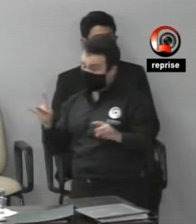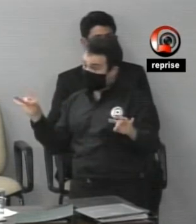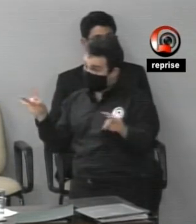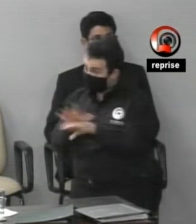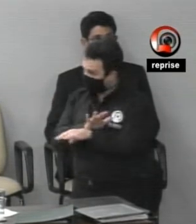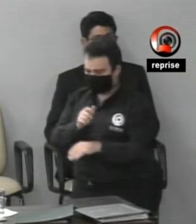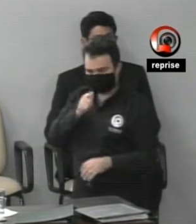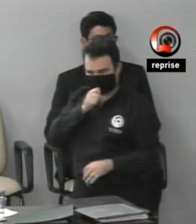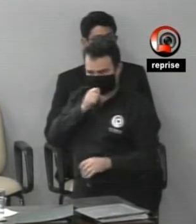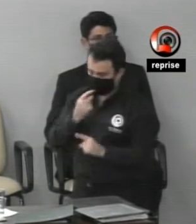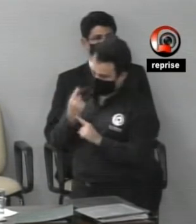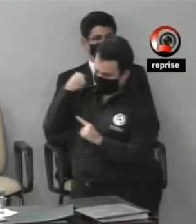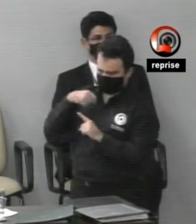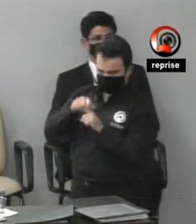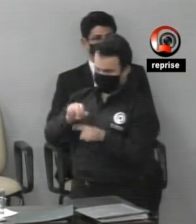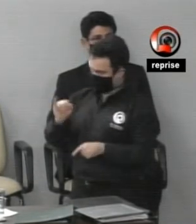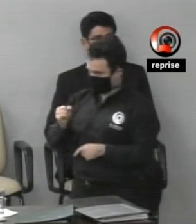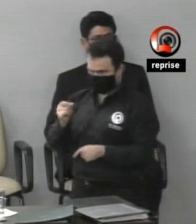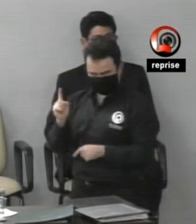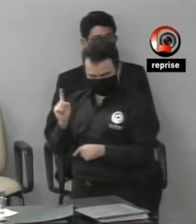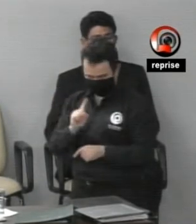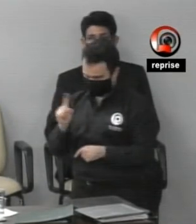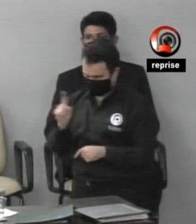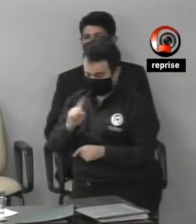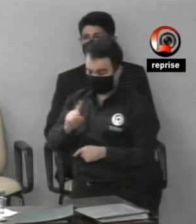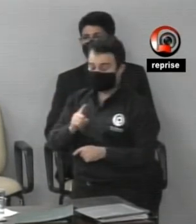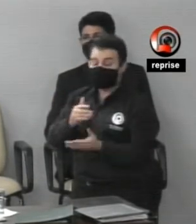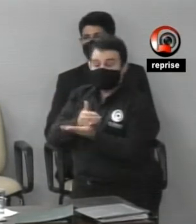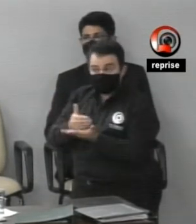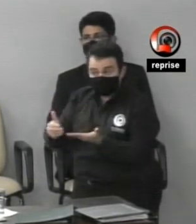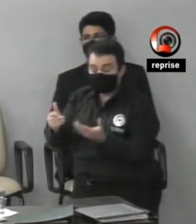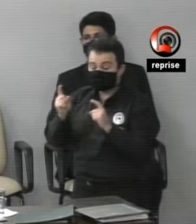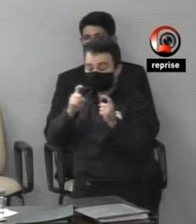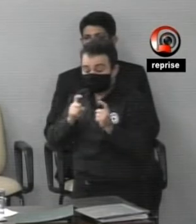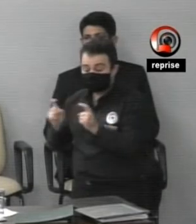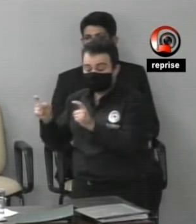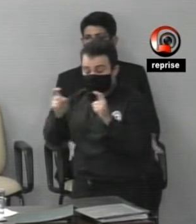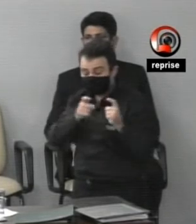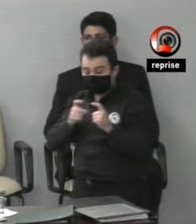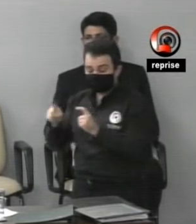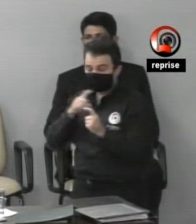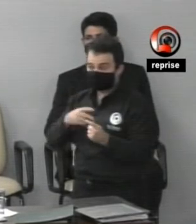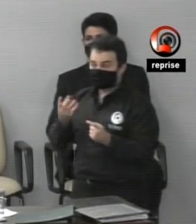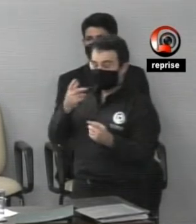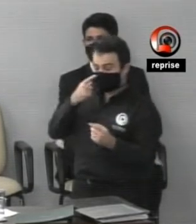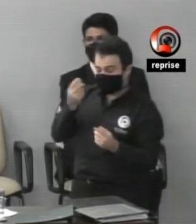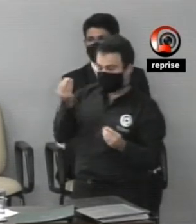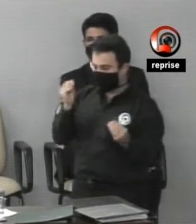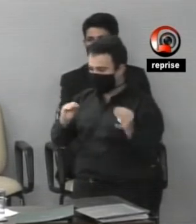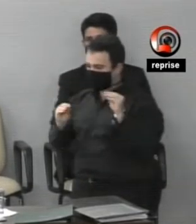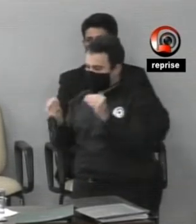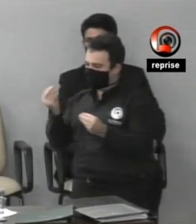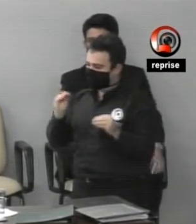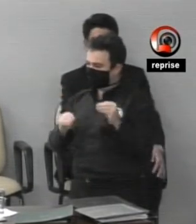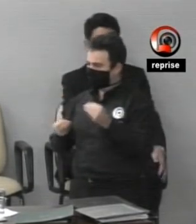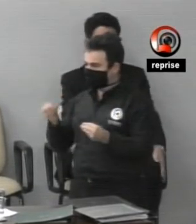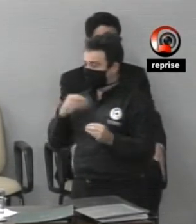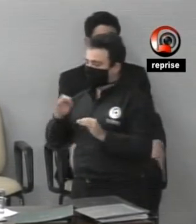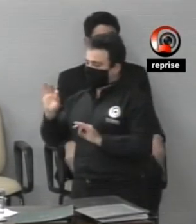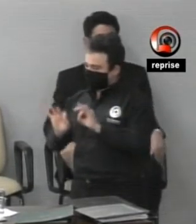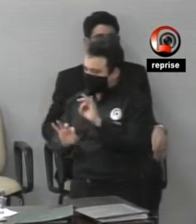ele foi, sim, iniciado a discussão dele em janeiro, ele foi finalizado recentemente, para poder, então,